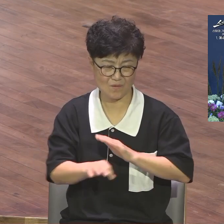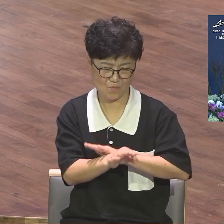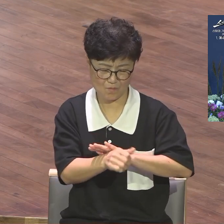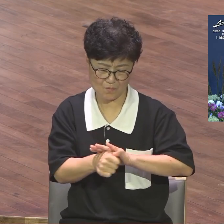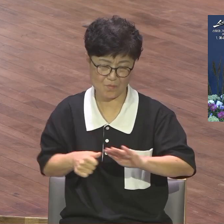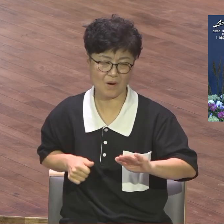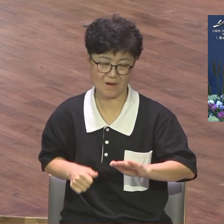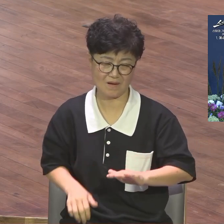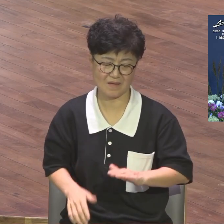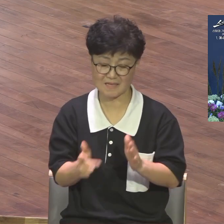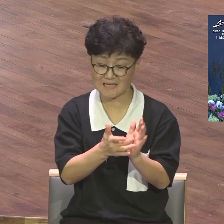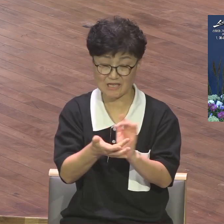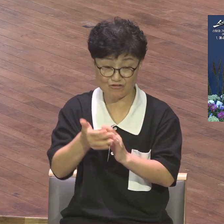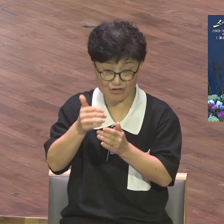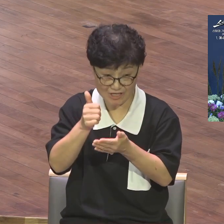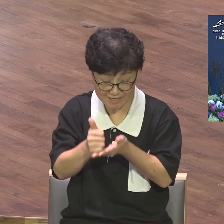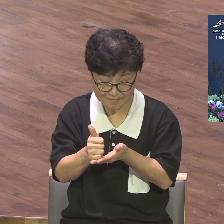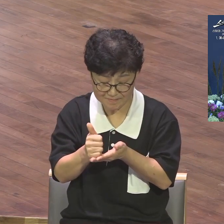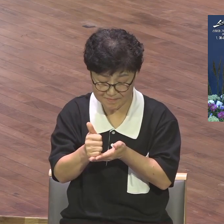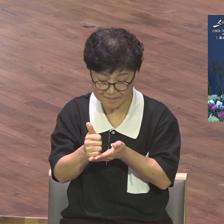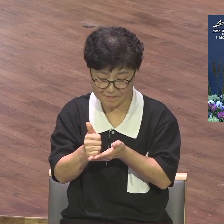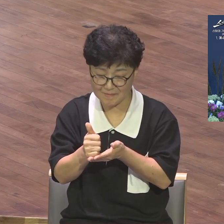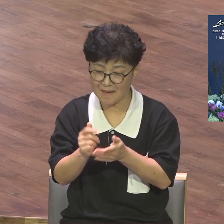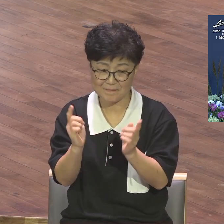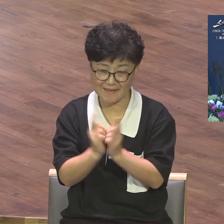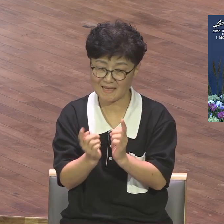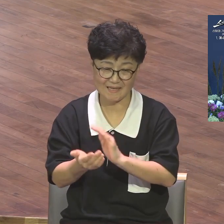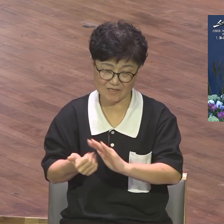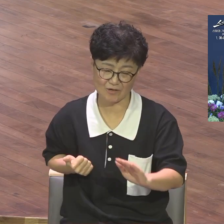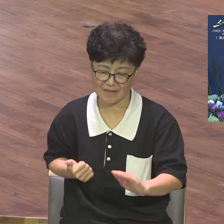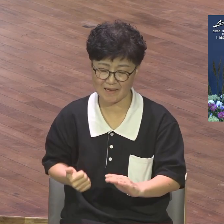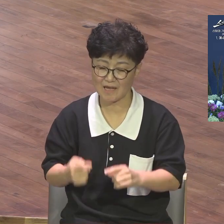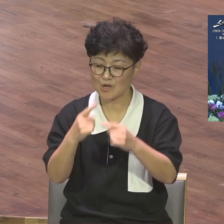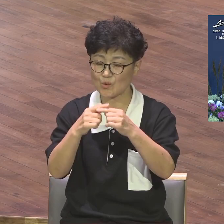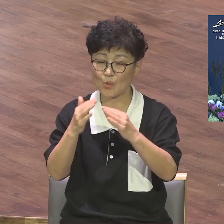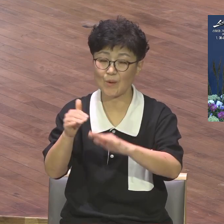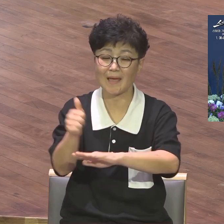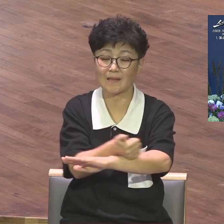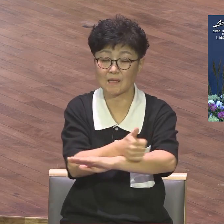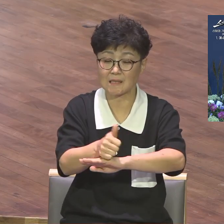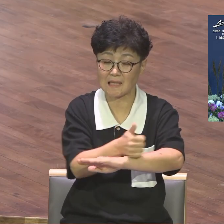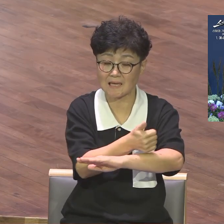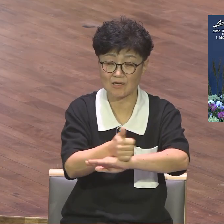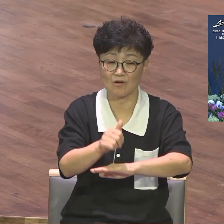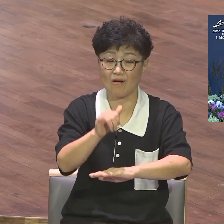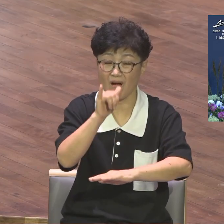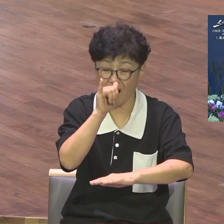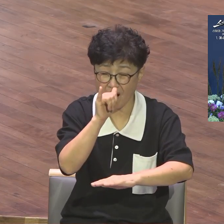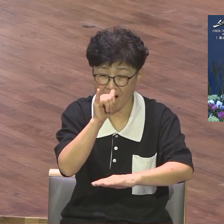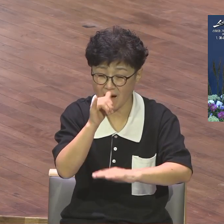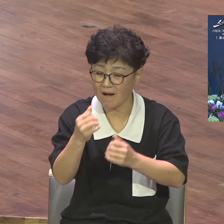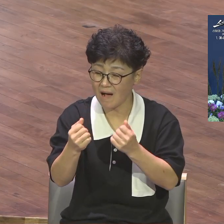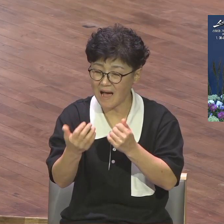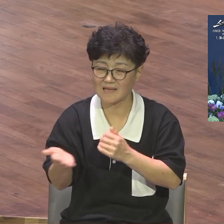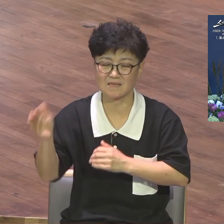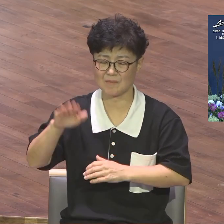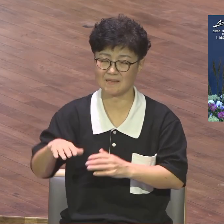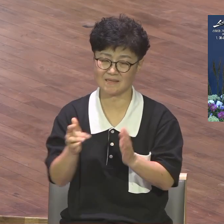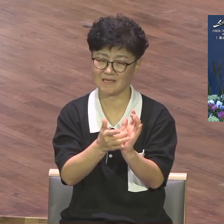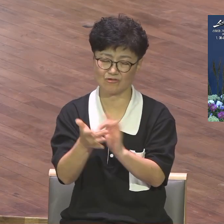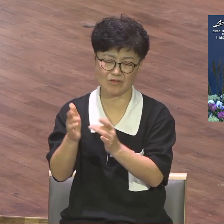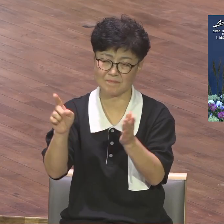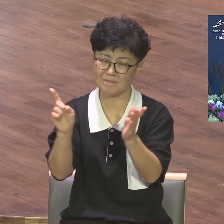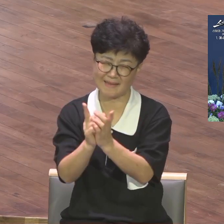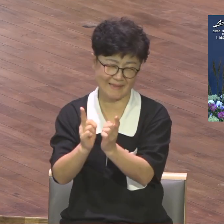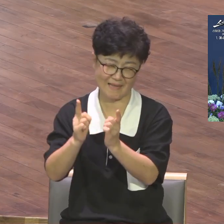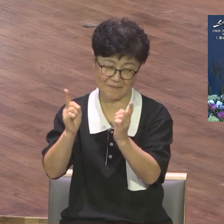예수 믿었을 때가 아니거든요. 교회당이라는 건물은 열심히 왔다 갔다 할 수 있지만 사실 나의 예수님으로 만나지 않았을 때 저는 정말